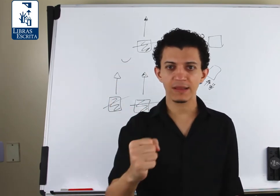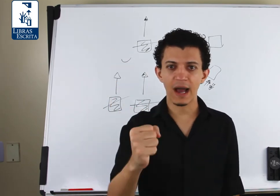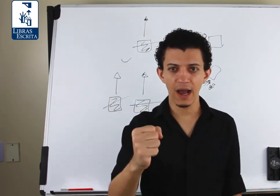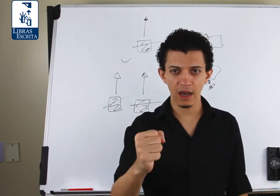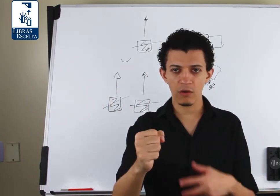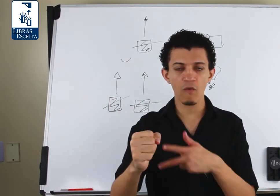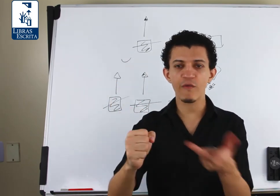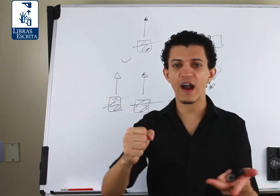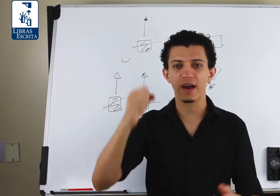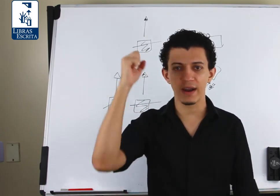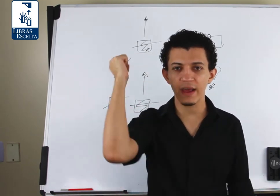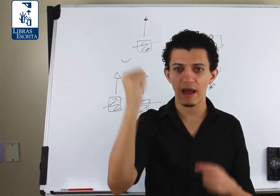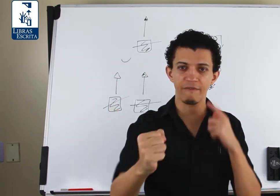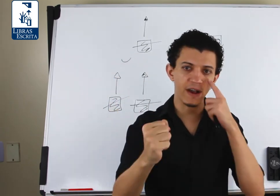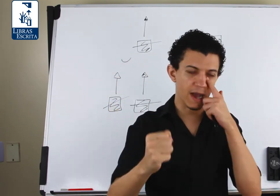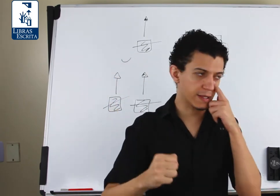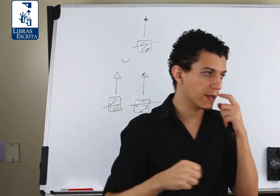Matar com faca, né? A facada.